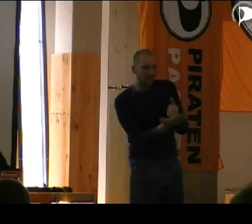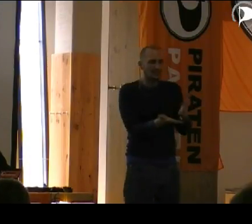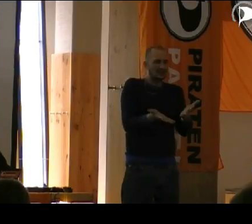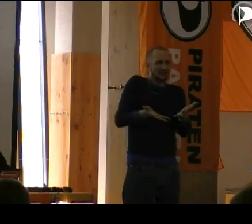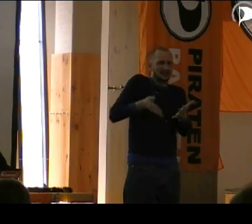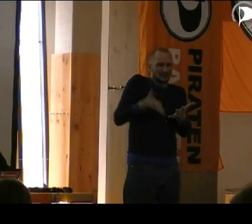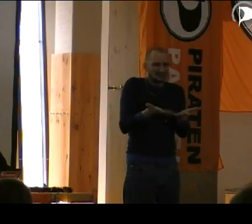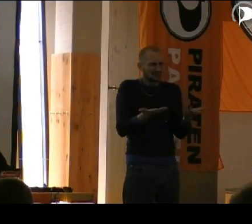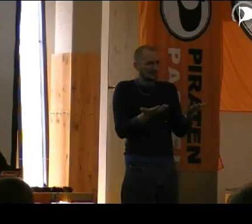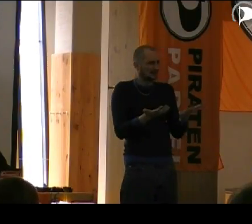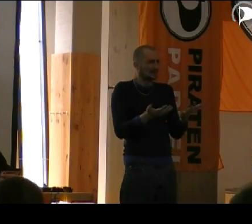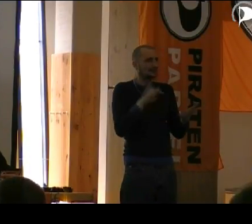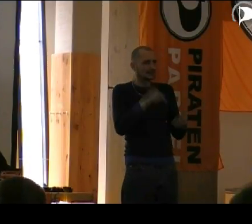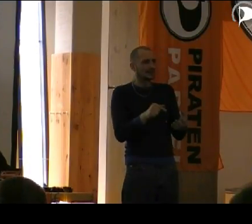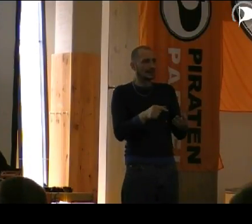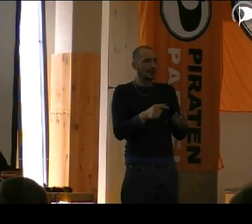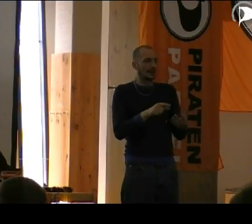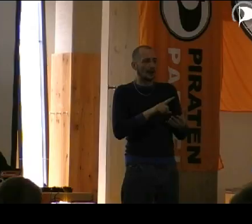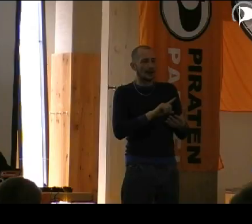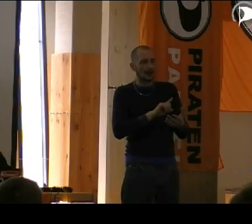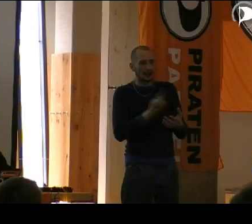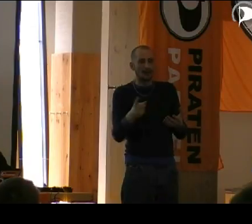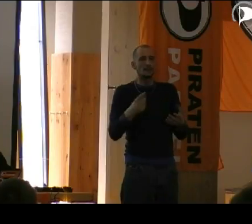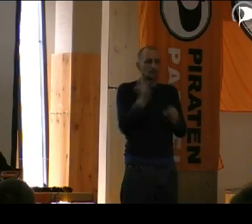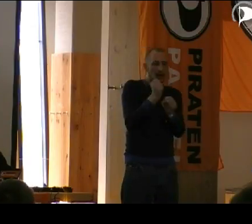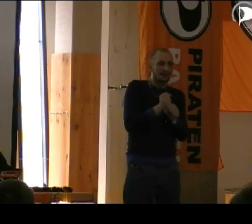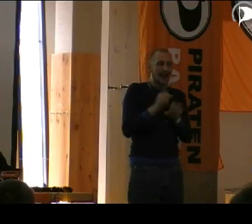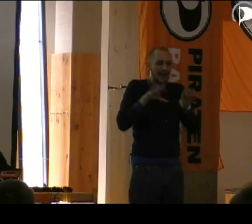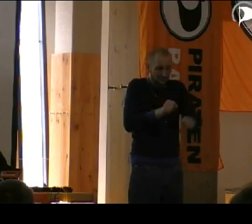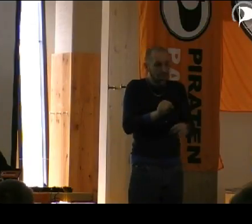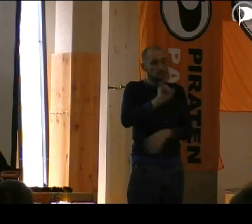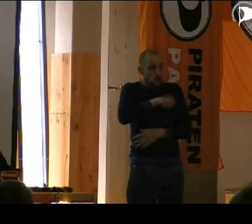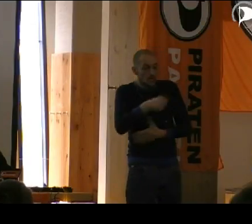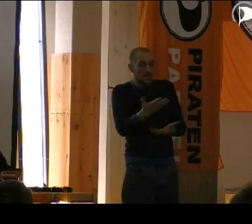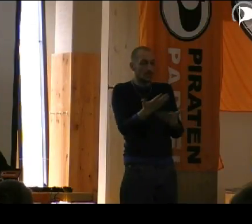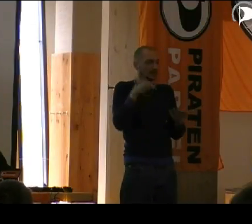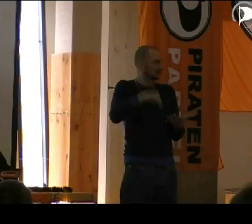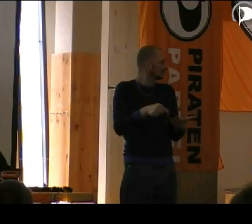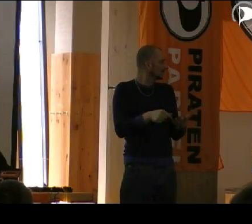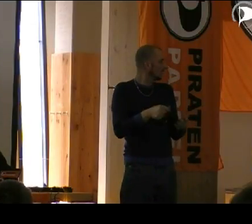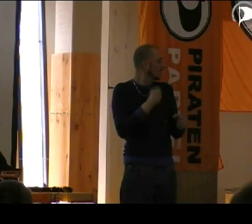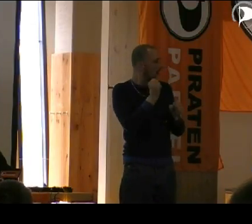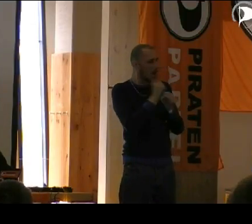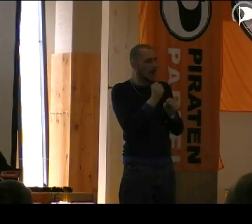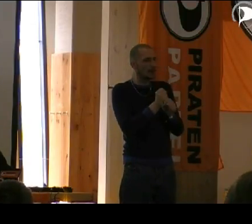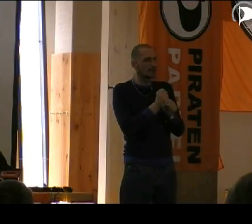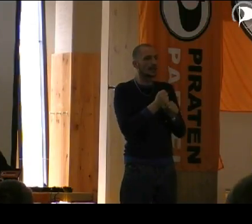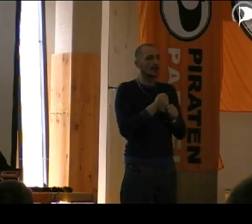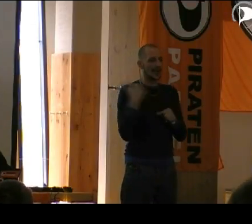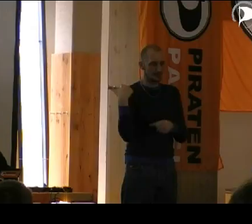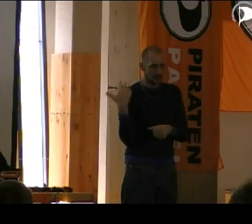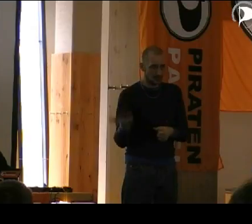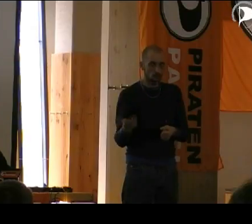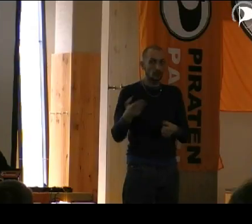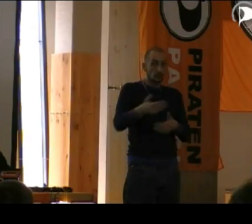aggressiv wenig angriffsfläche bieten und generell die schatzmeister denke ich mir arbeite entlastungen auf sie haben es angesprochen dass man